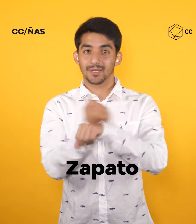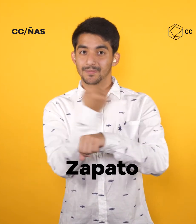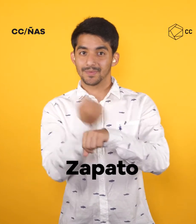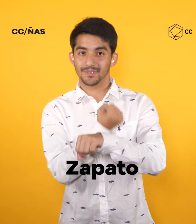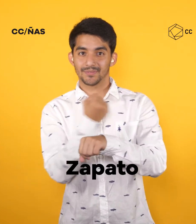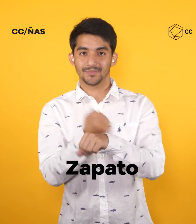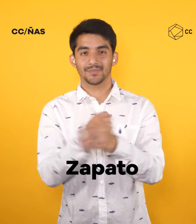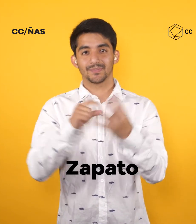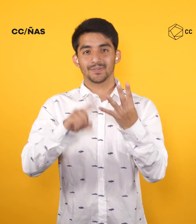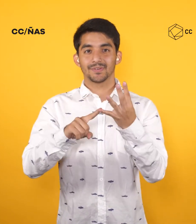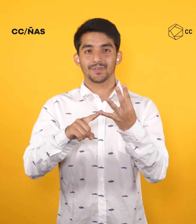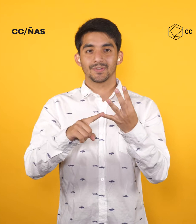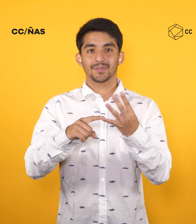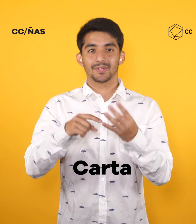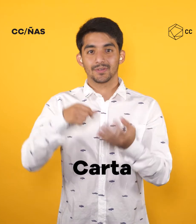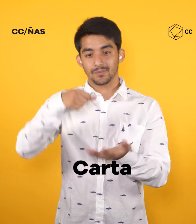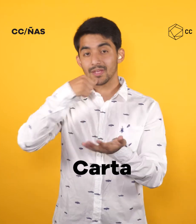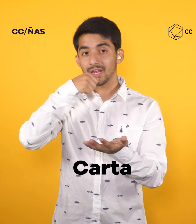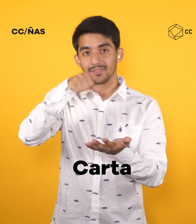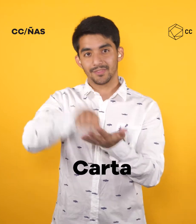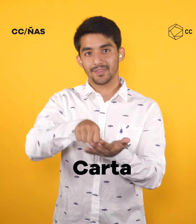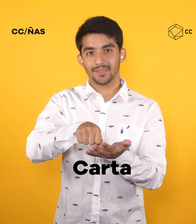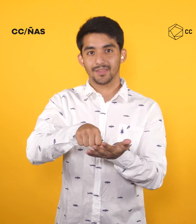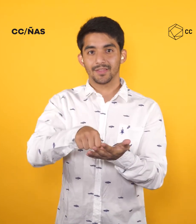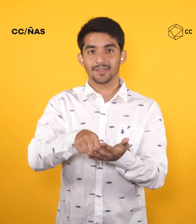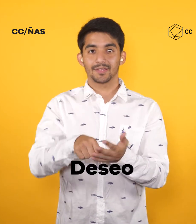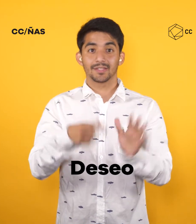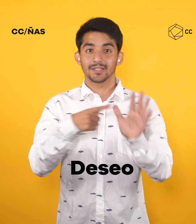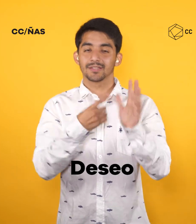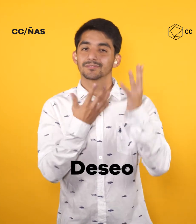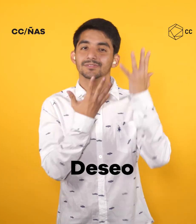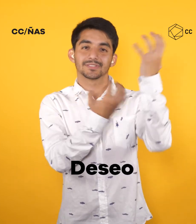Zapato Carta Deseo